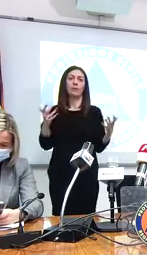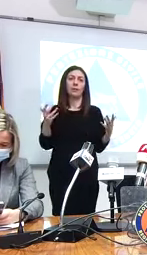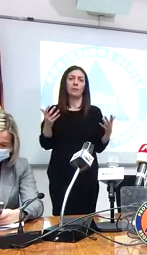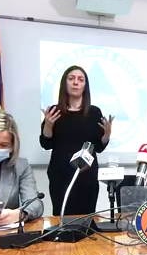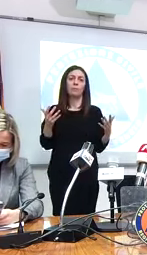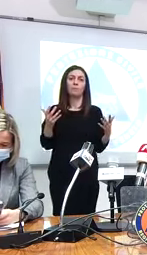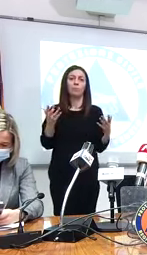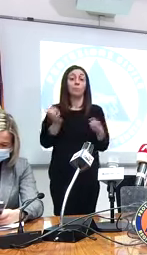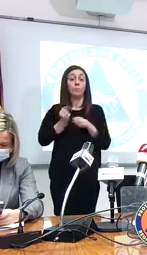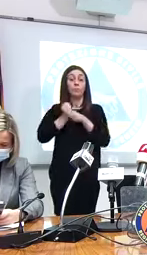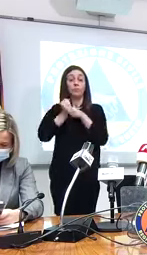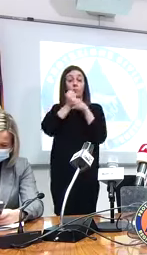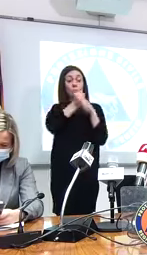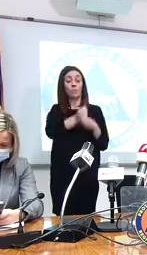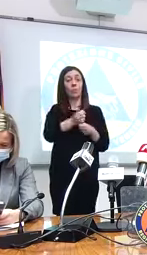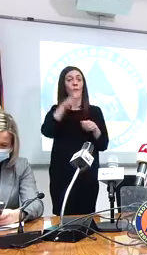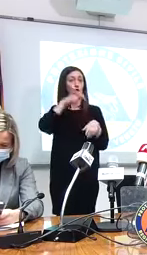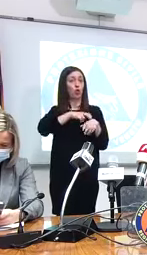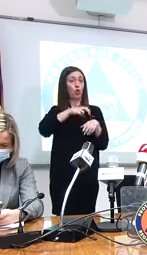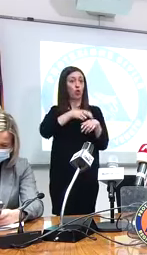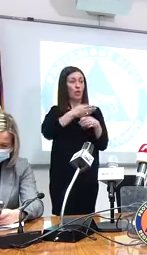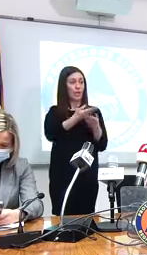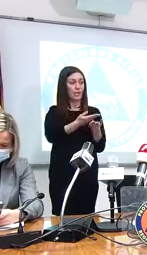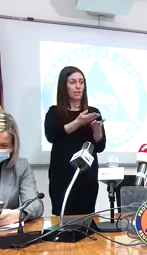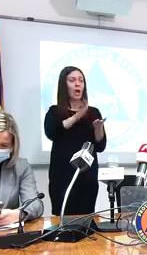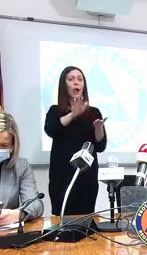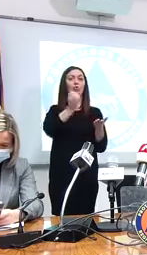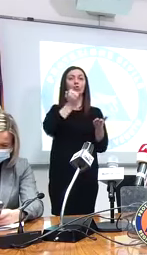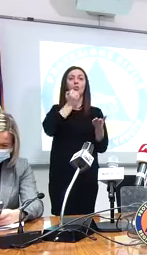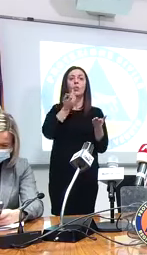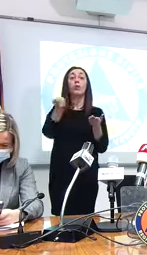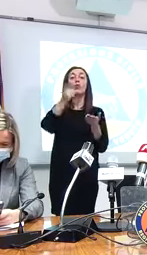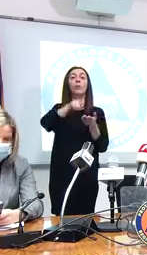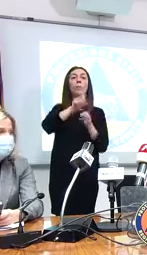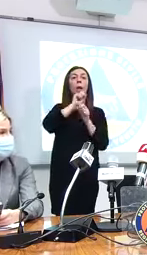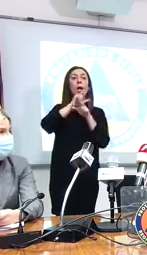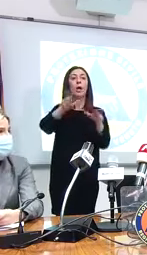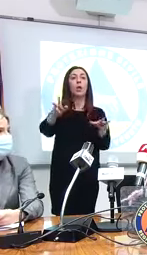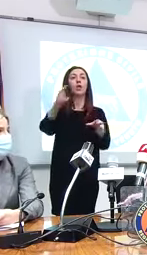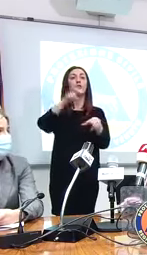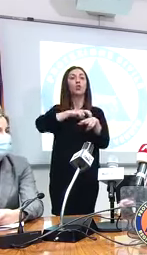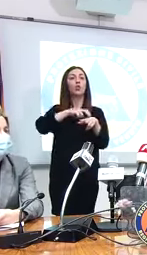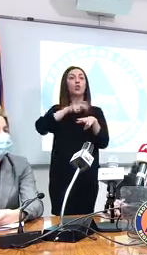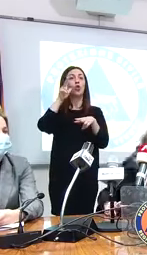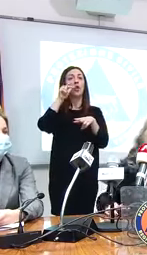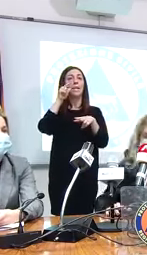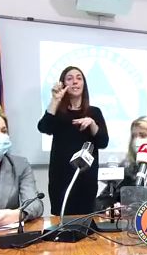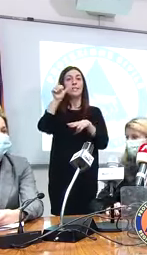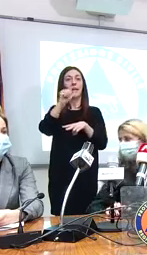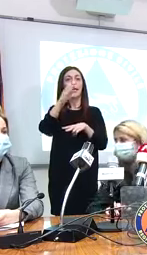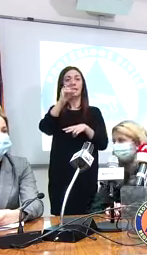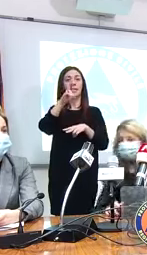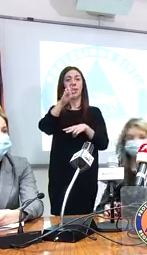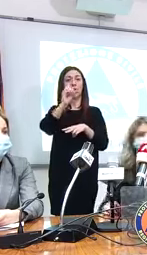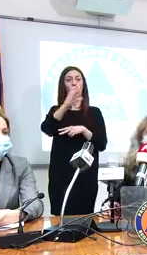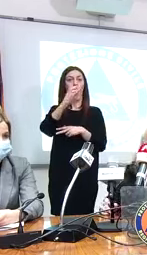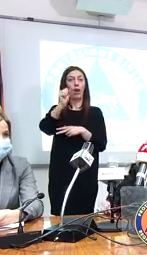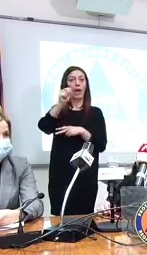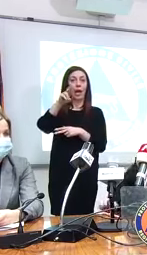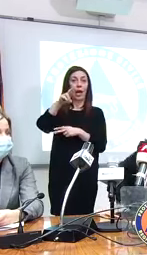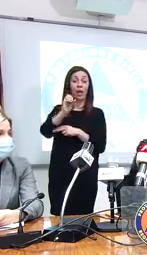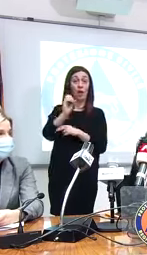Penso passo che parola alla dottoressa, scusa, volevo dire che domani c'è la dottoressa Scroccaro, che è il nostro